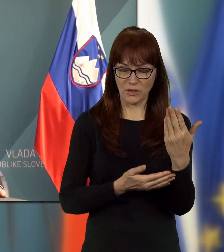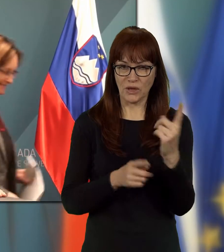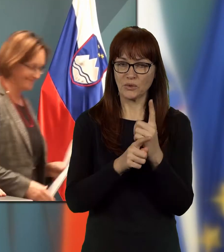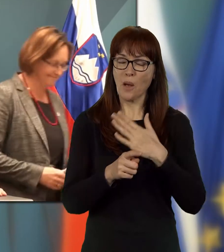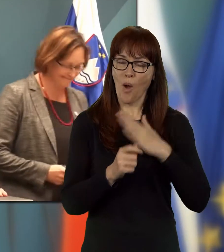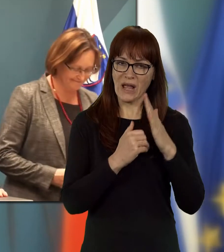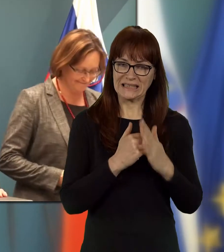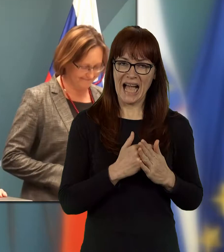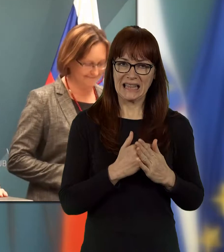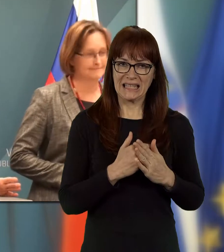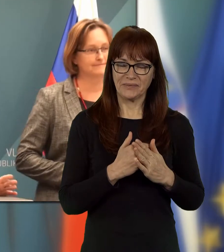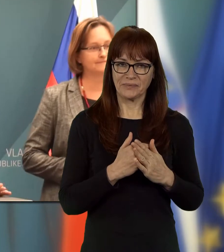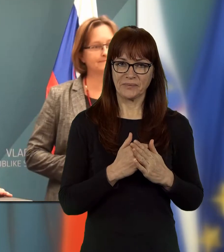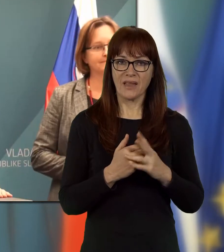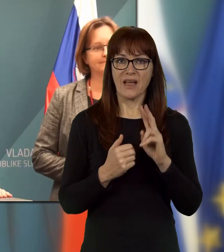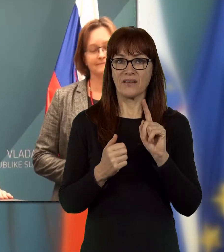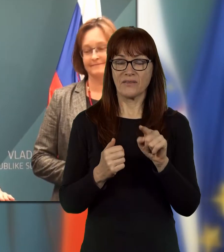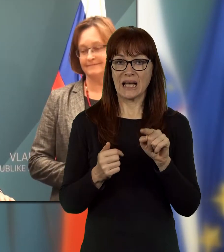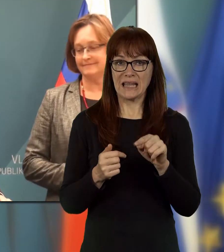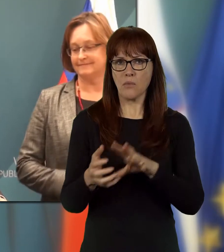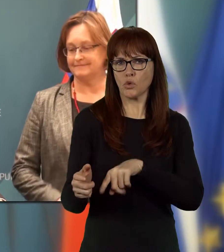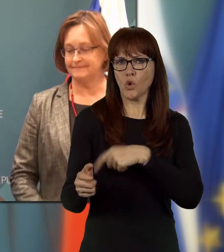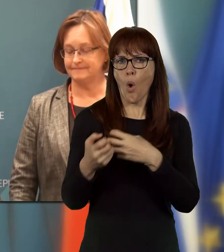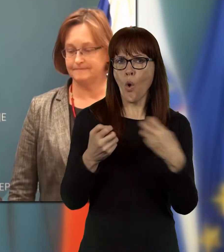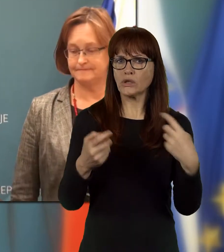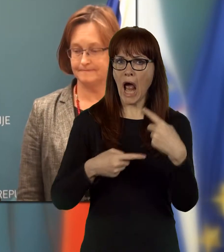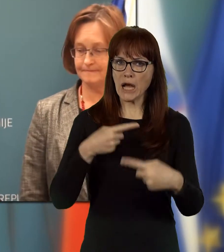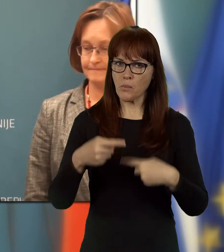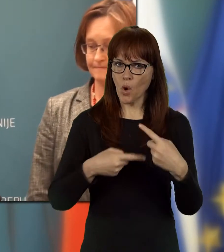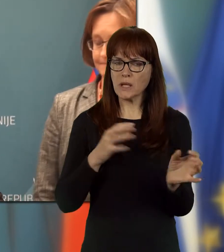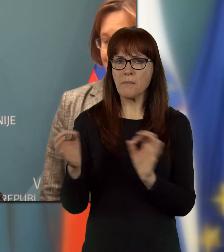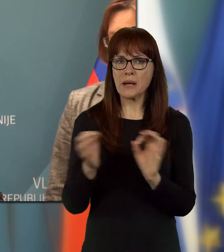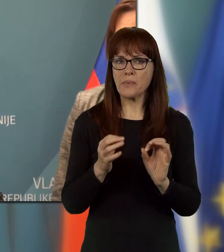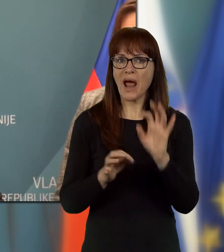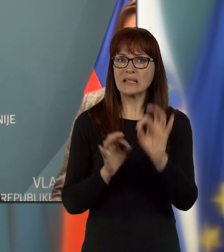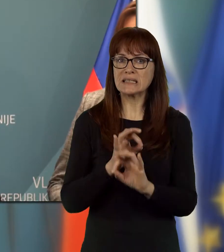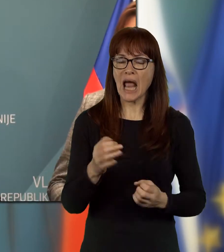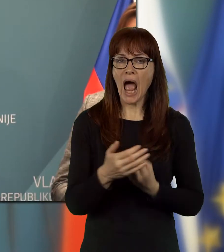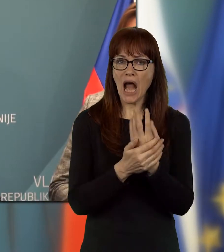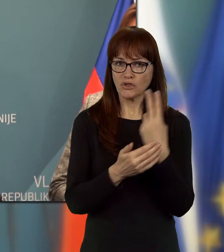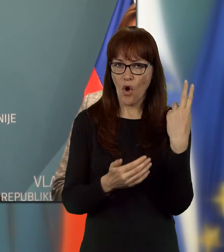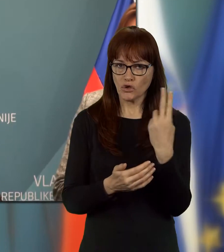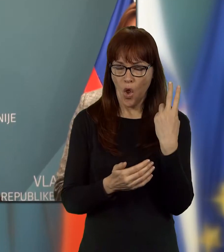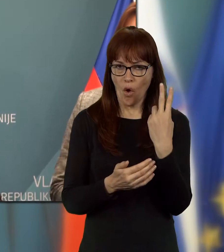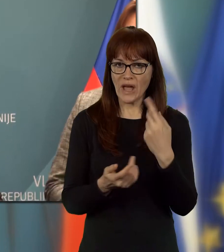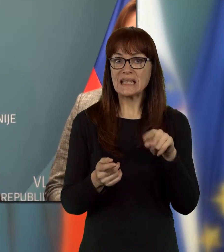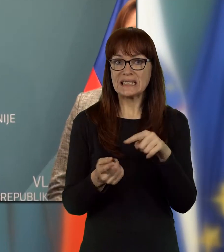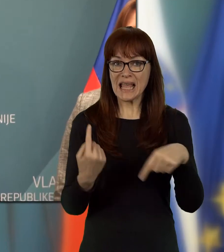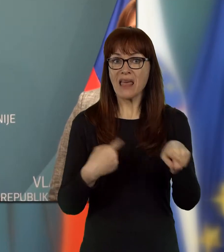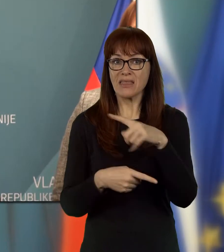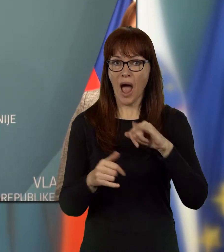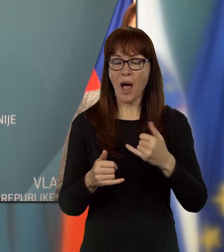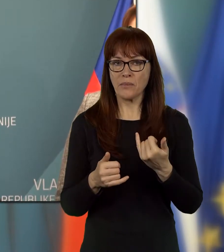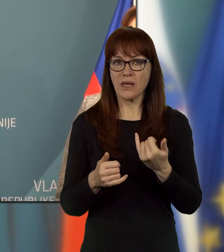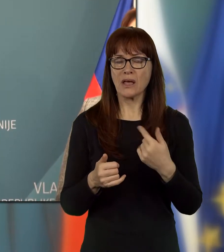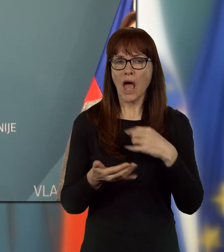Lepo pozdravljeni tudi z moje strani. Torej, v tem dolgotrajnem procesu priprave strategije razvoja Slovenije se nam